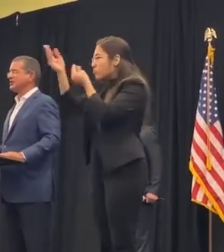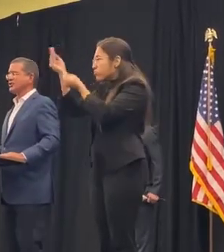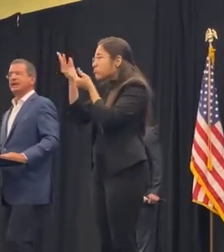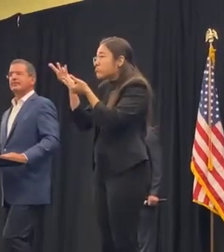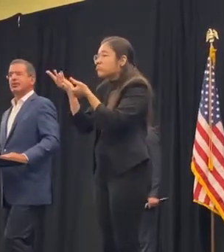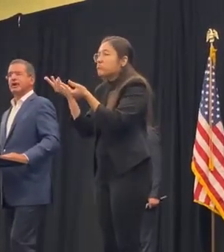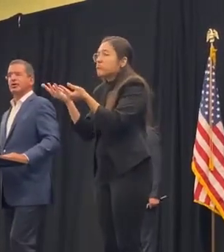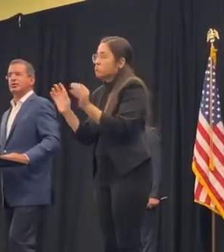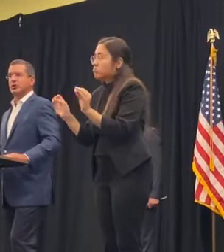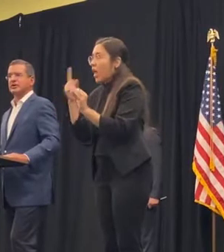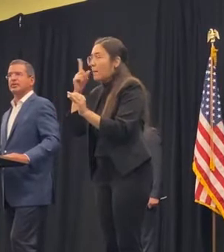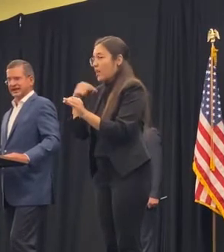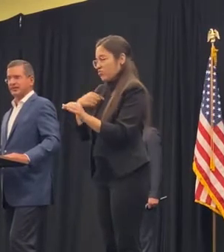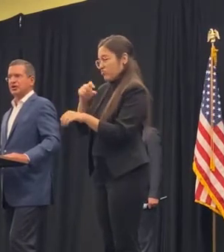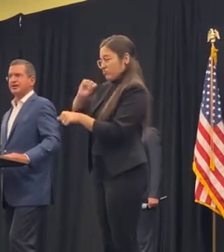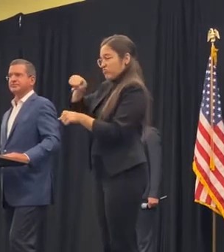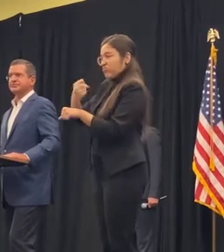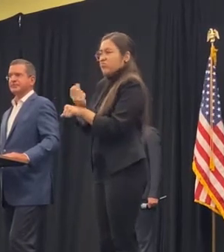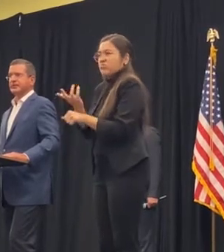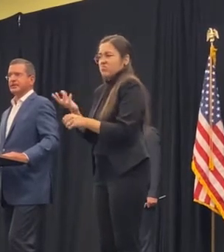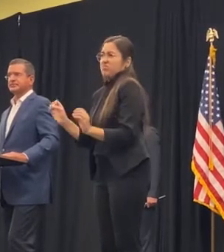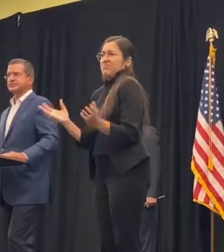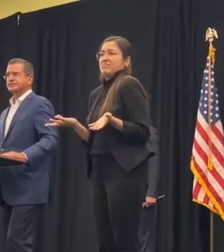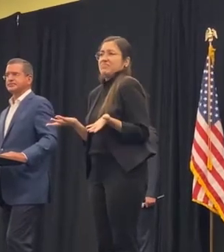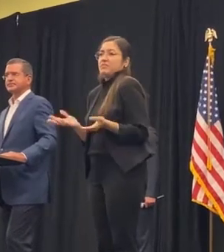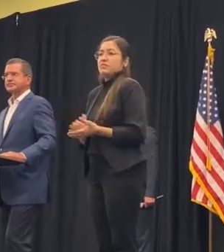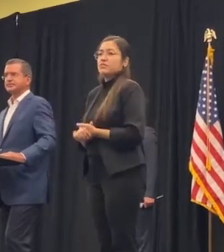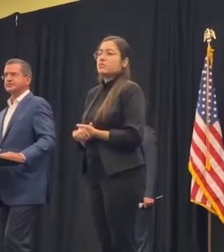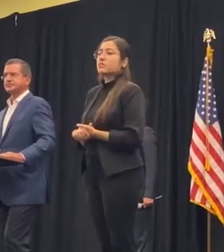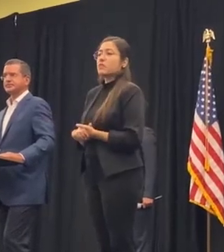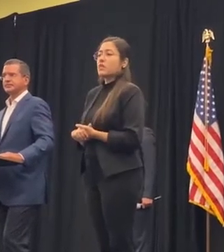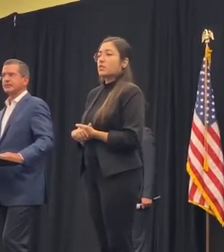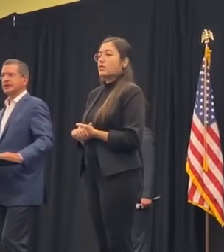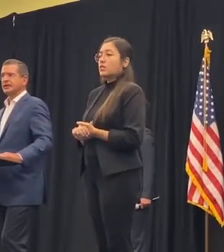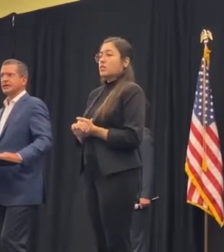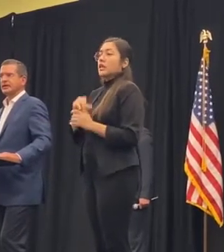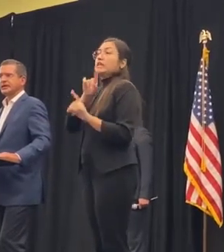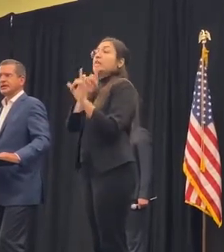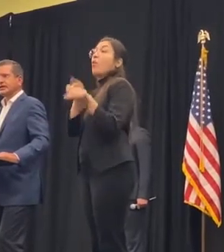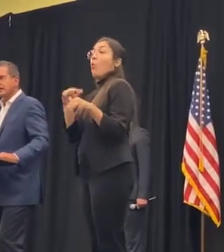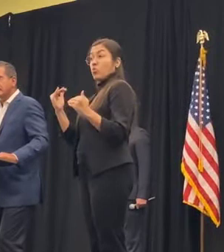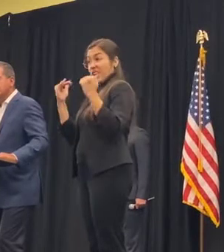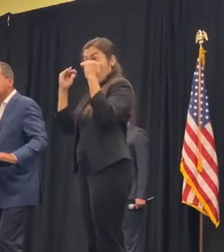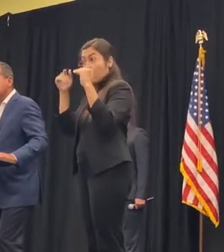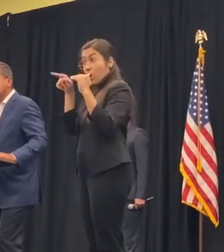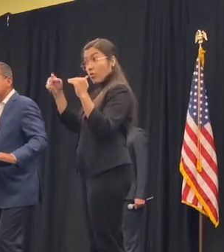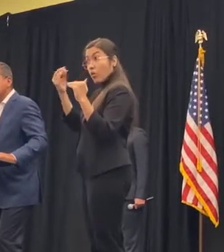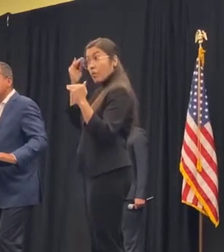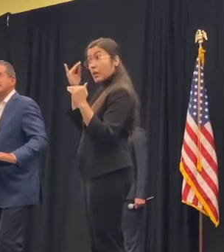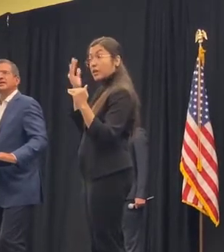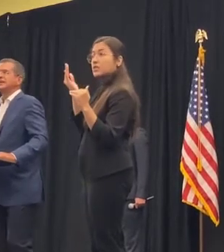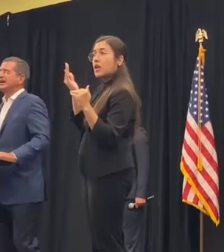está asesorando que imponga un lockdown, para que estemos claros. ¿Considera cambios a la orden ejecutiva antes de que culmine